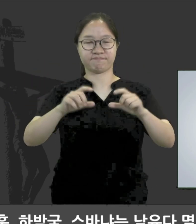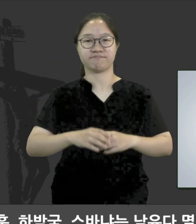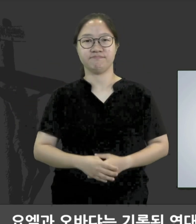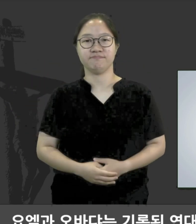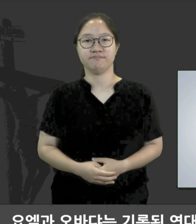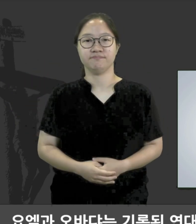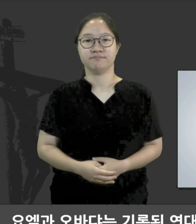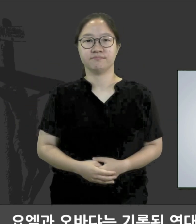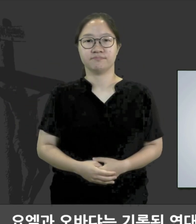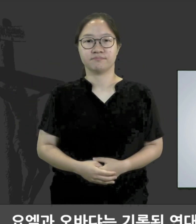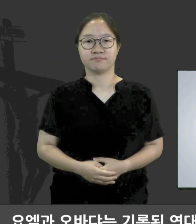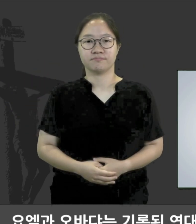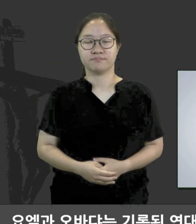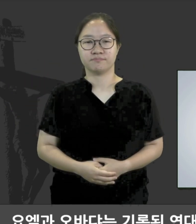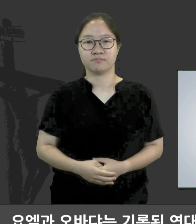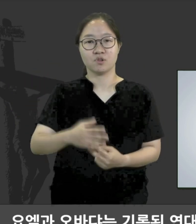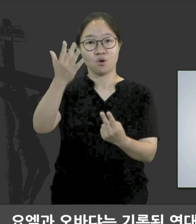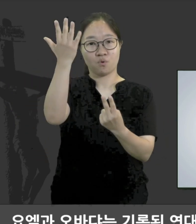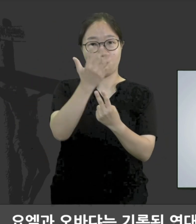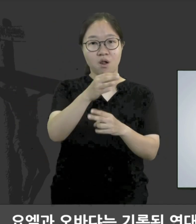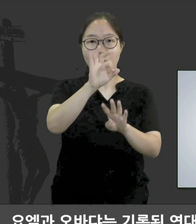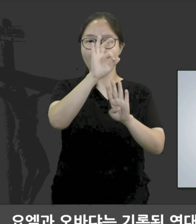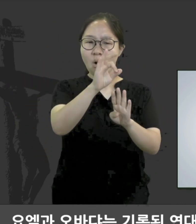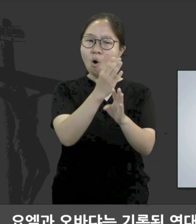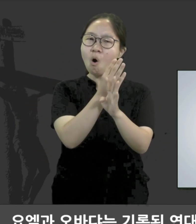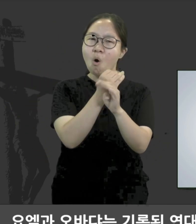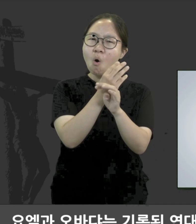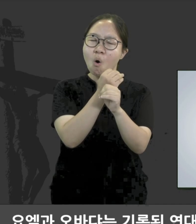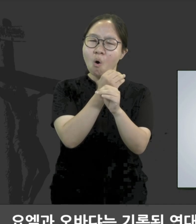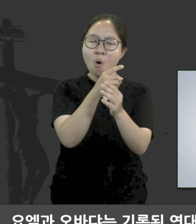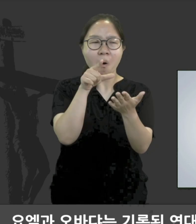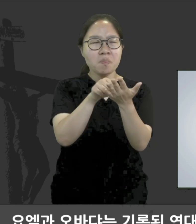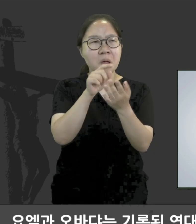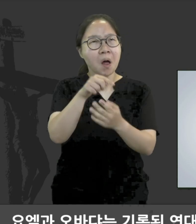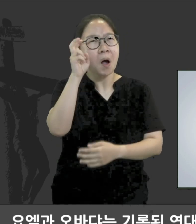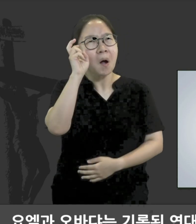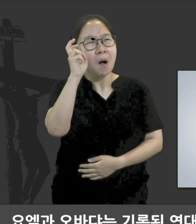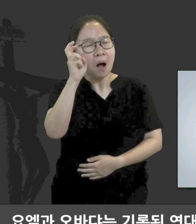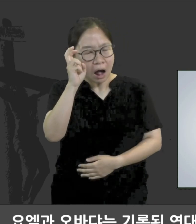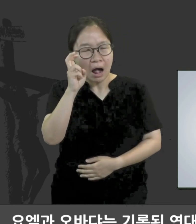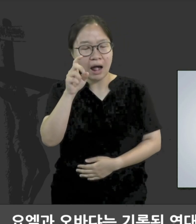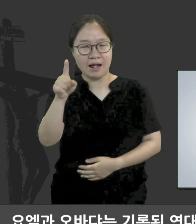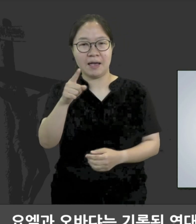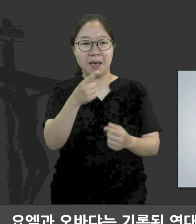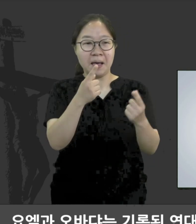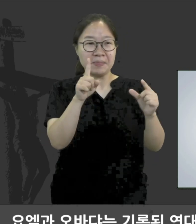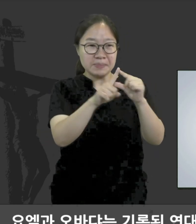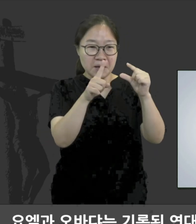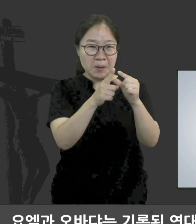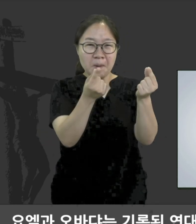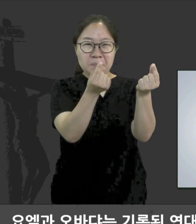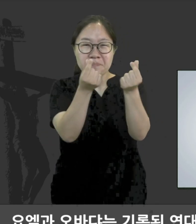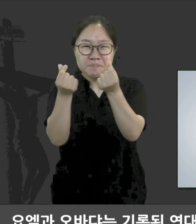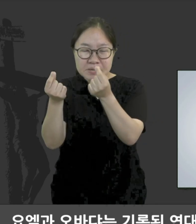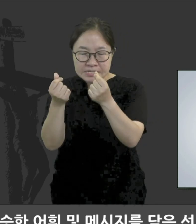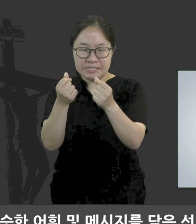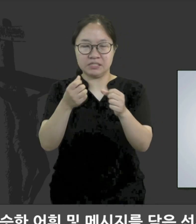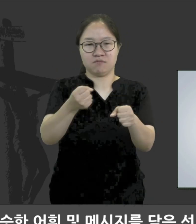전합니다. 요엘과 오바댜는 기록된 연대를 추정하기 어렵고 후대의 책으로